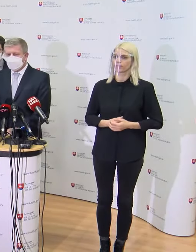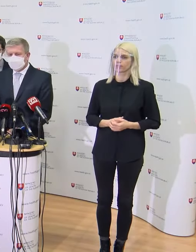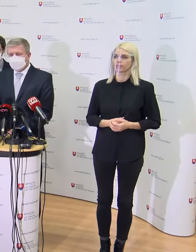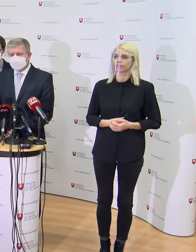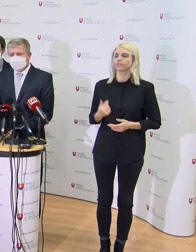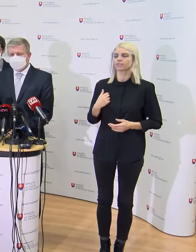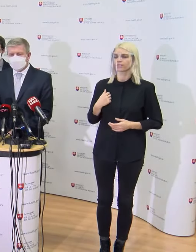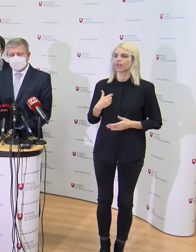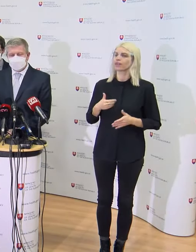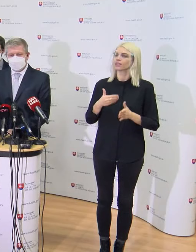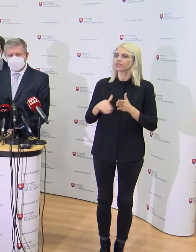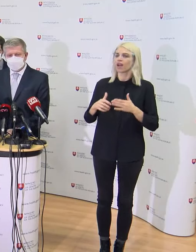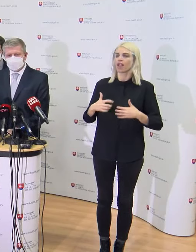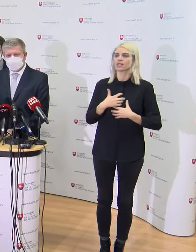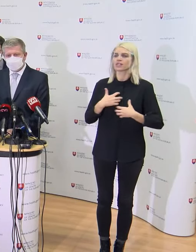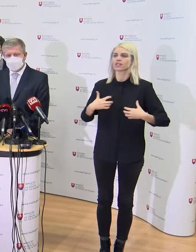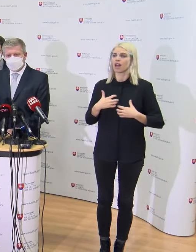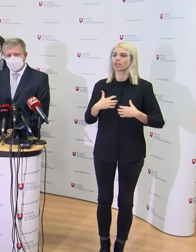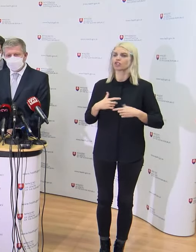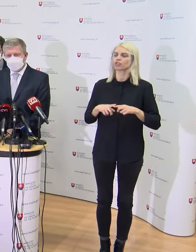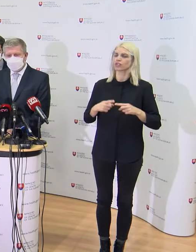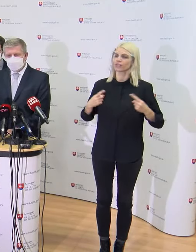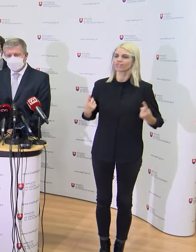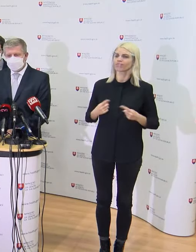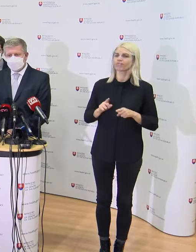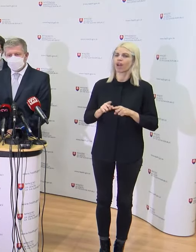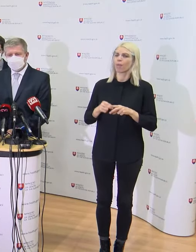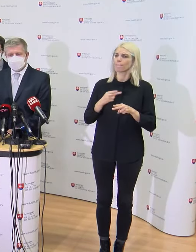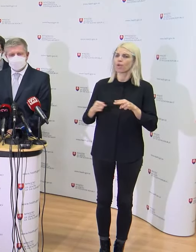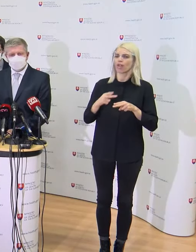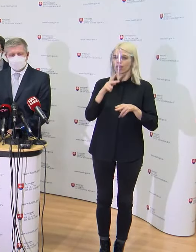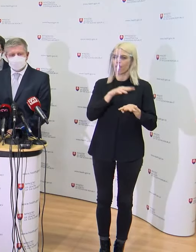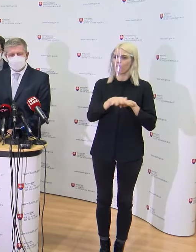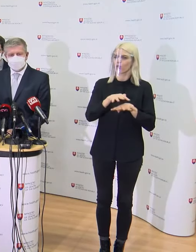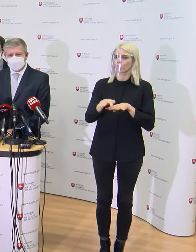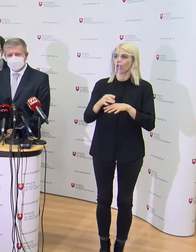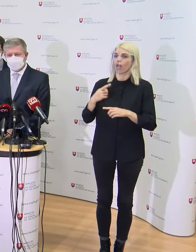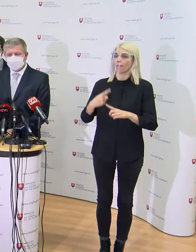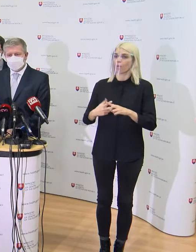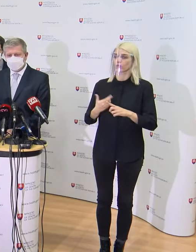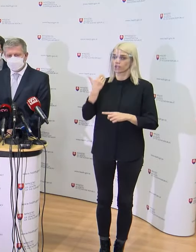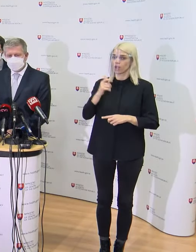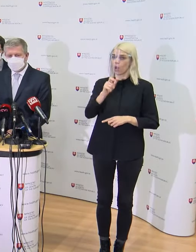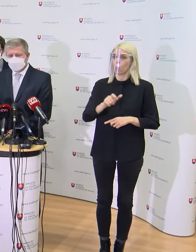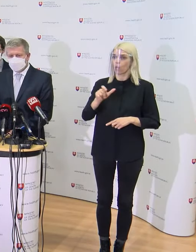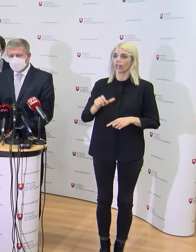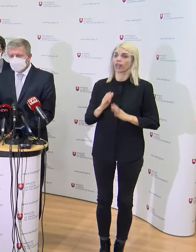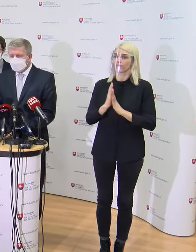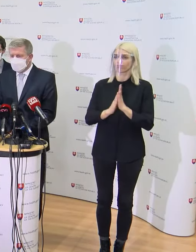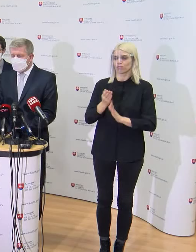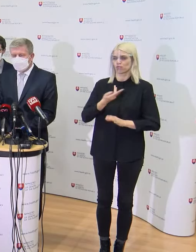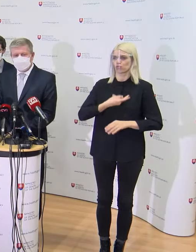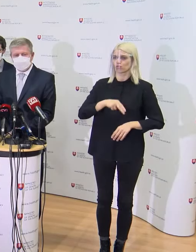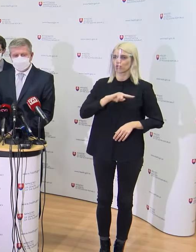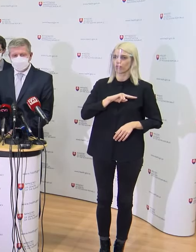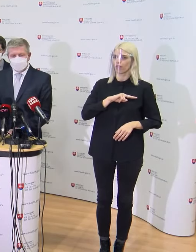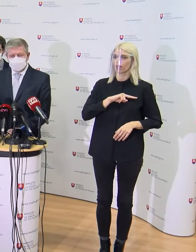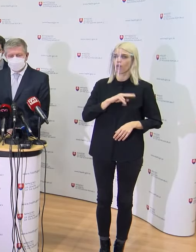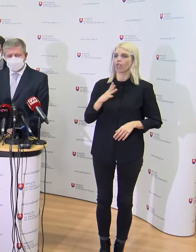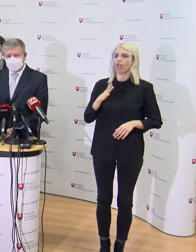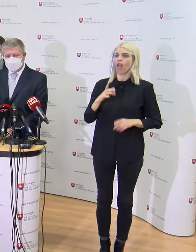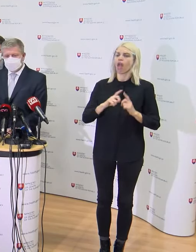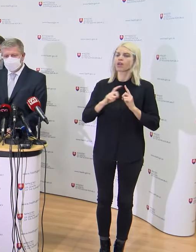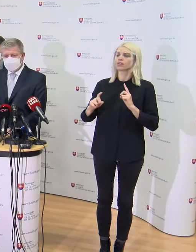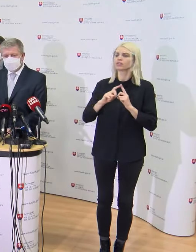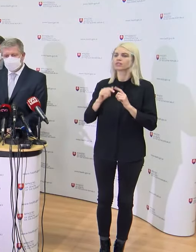Budeme sa naďalej snažiť zintenzívňovať tie kontroly, vyzývať aj občanov samotných zodpovedností, aby necestovali,